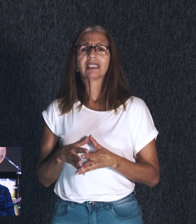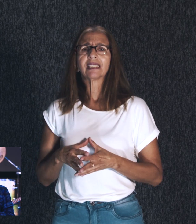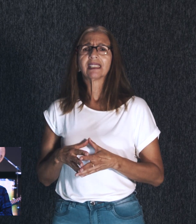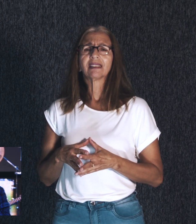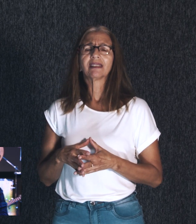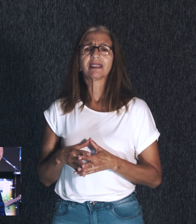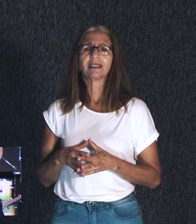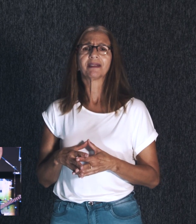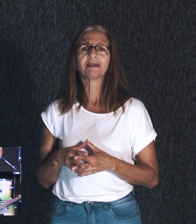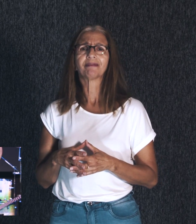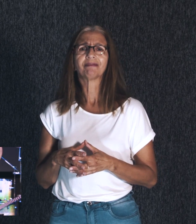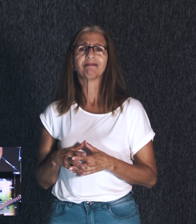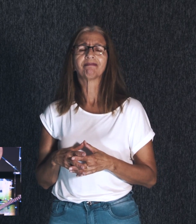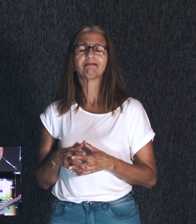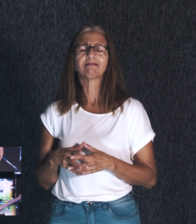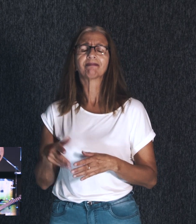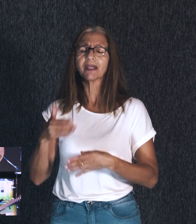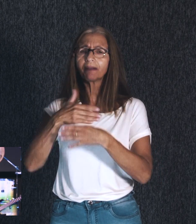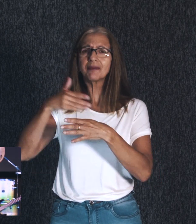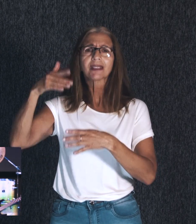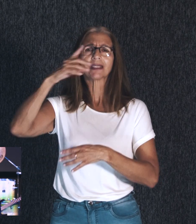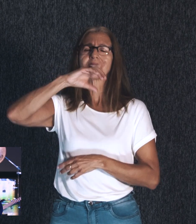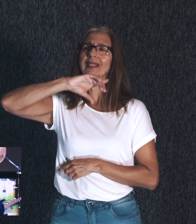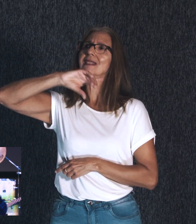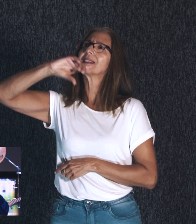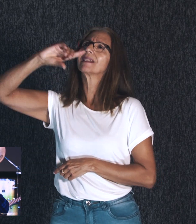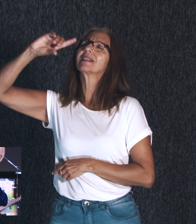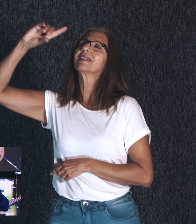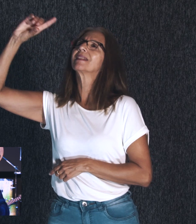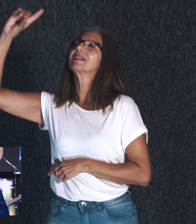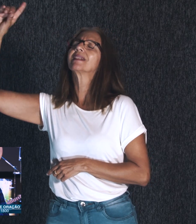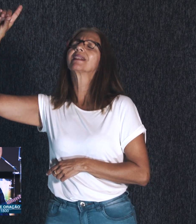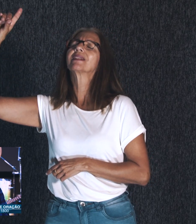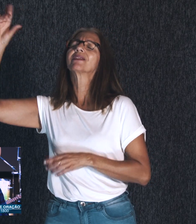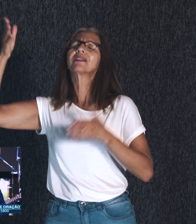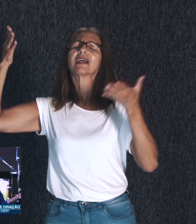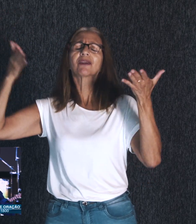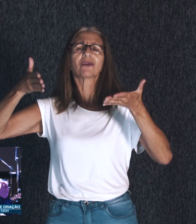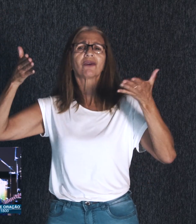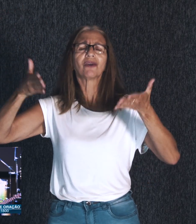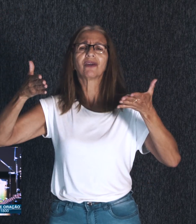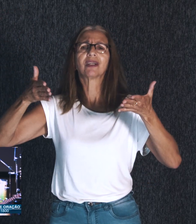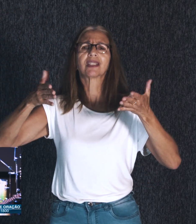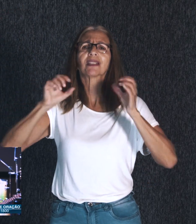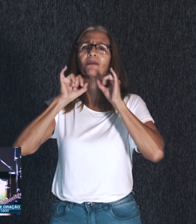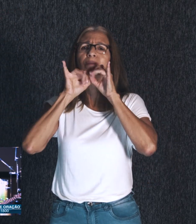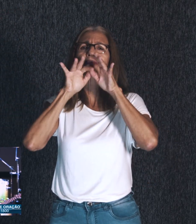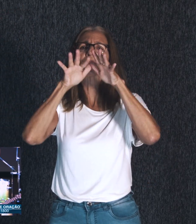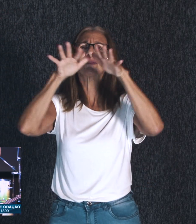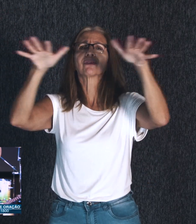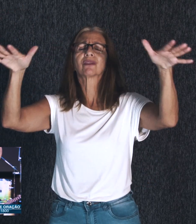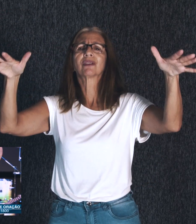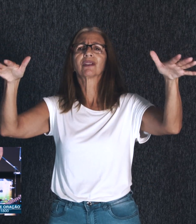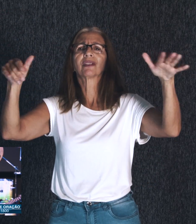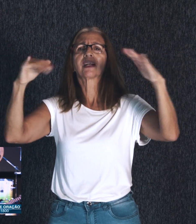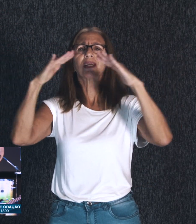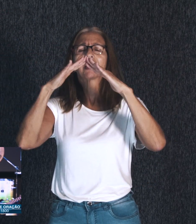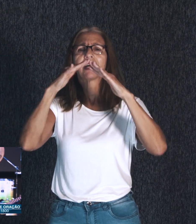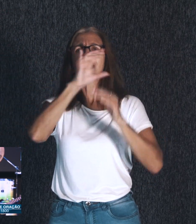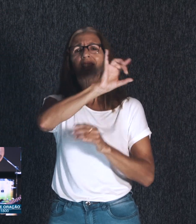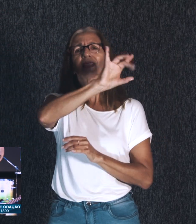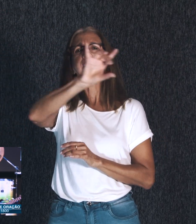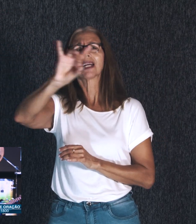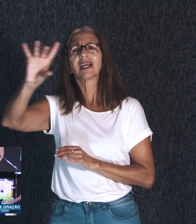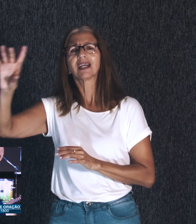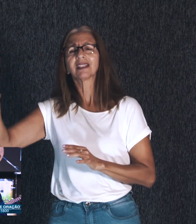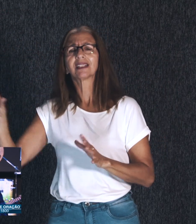A presença do perfeito amor, que invade agora o seu lar, lança fora o medo. Eu creio